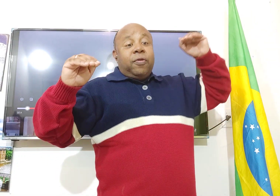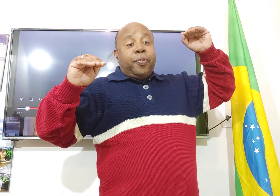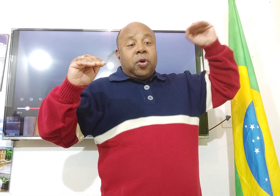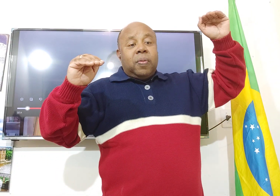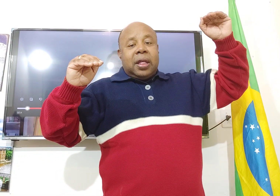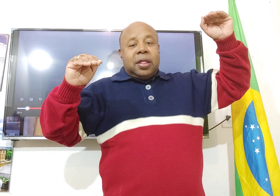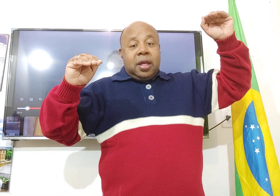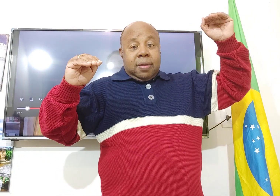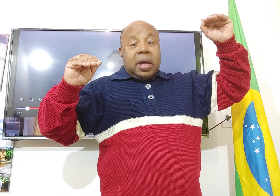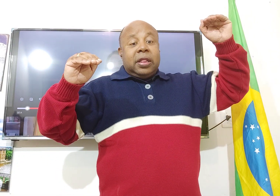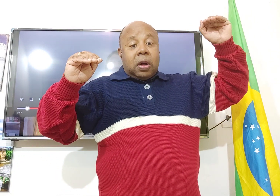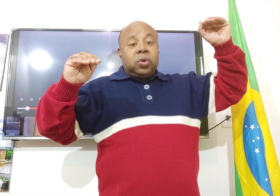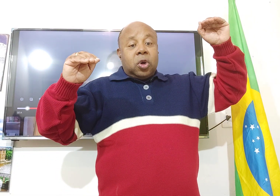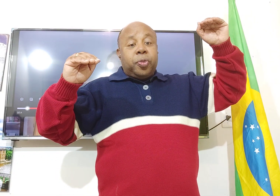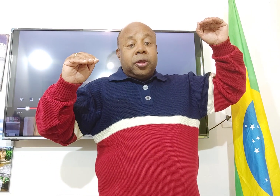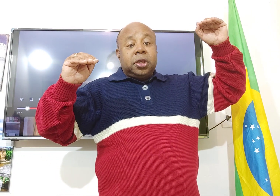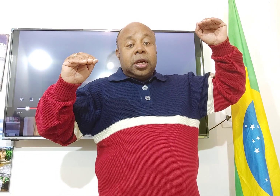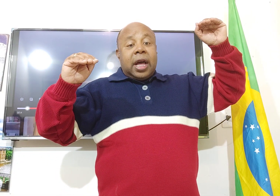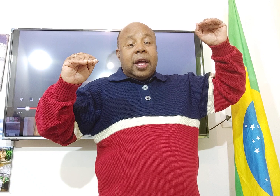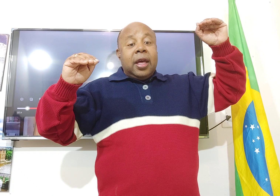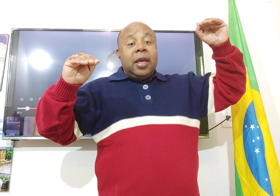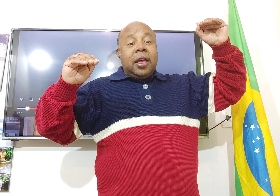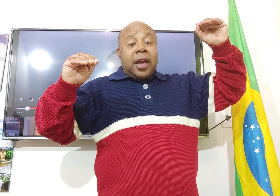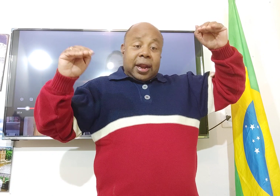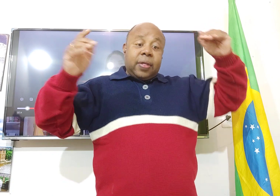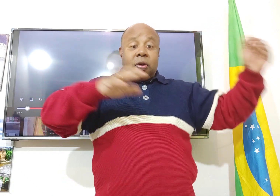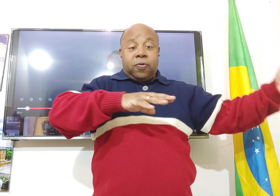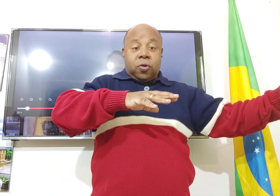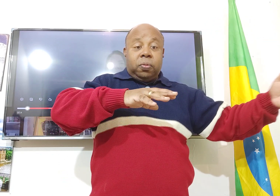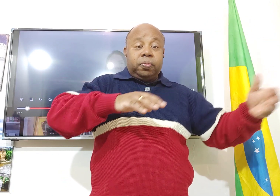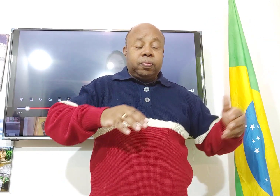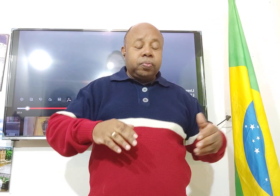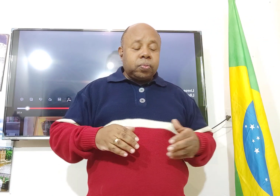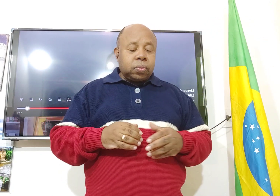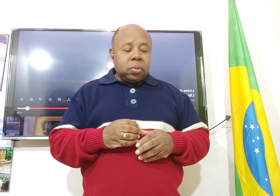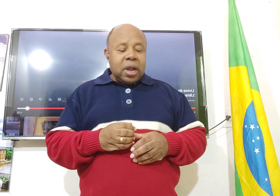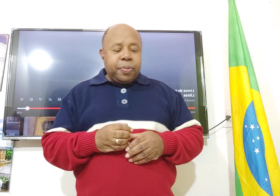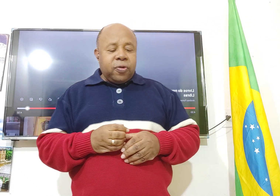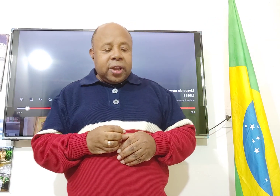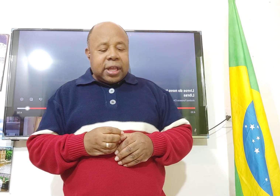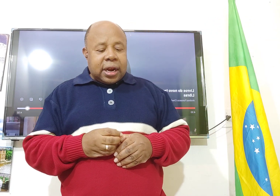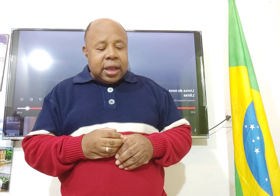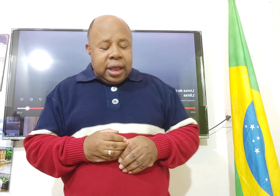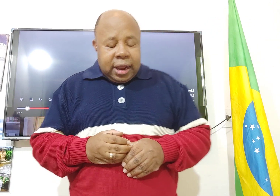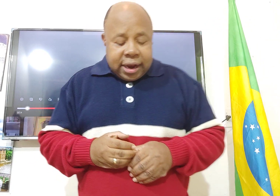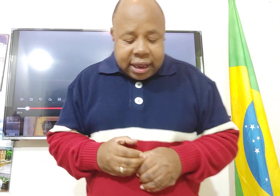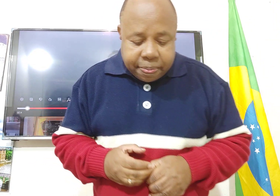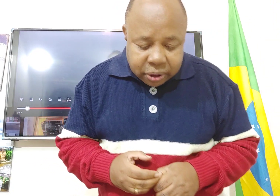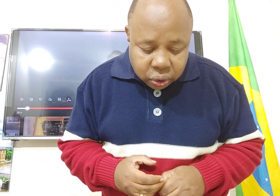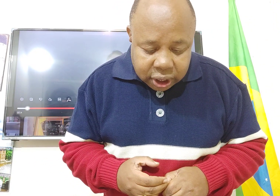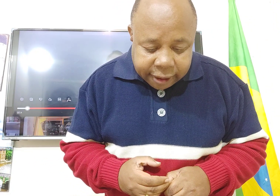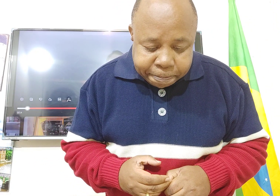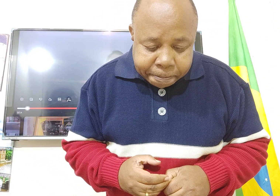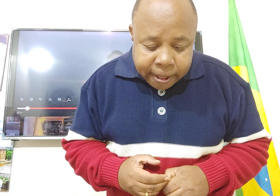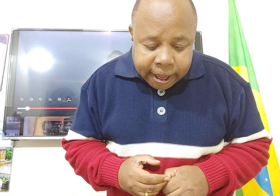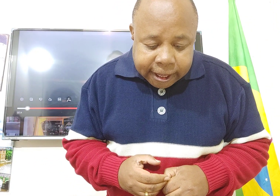um pouco mais alto que eu possa chegar, é claro que eu vou aproveitar daquela pessoa ali.